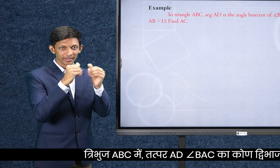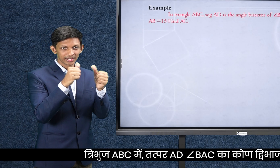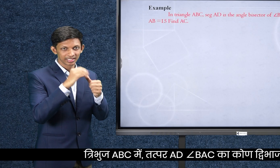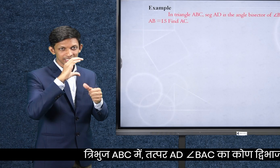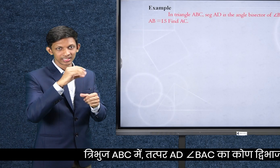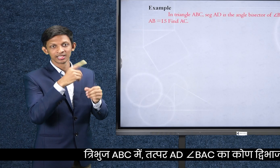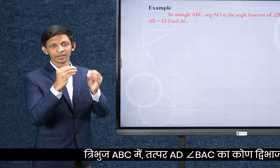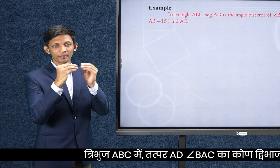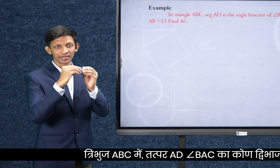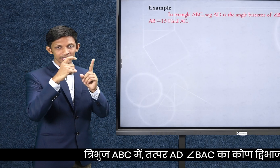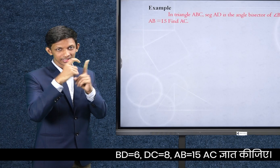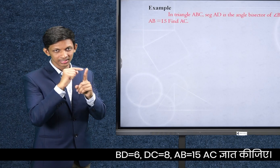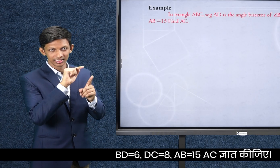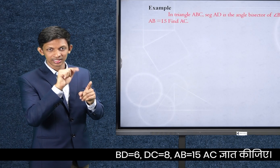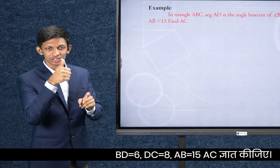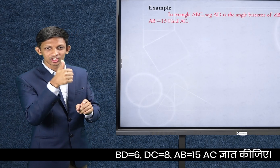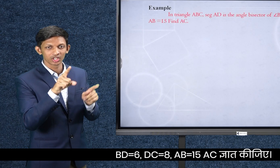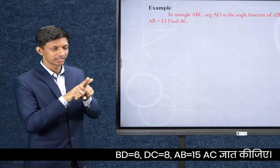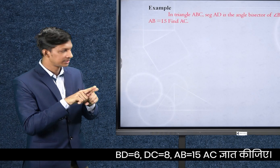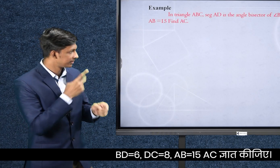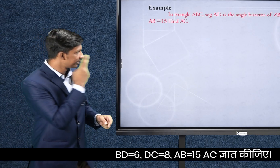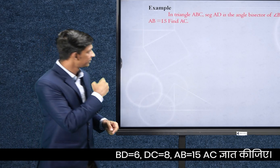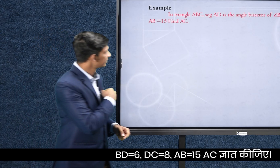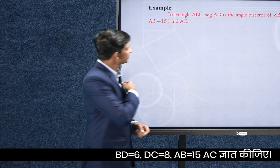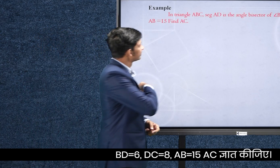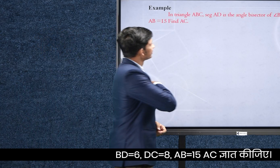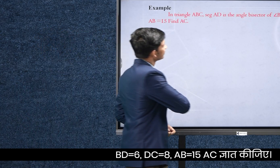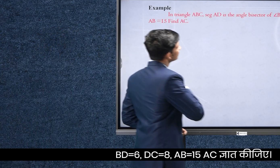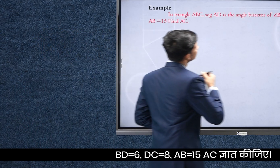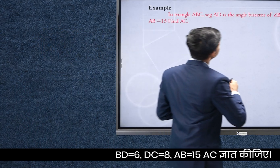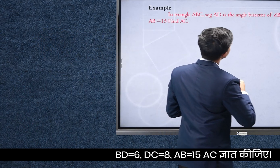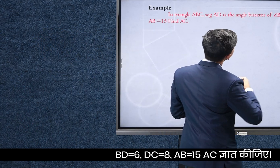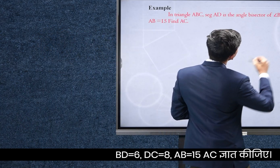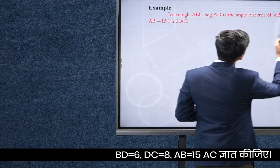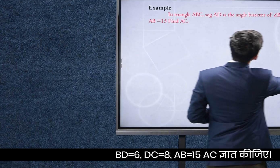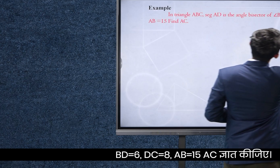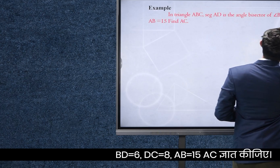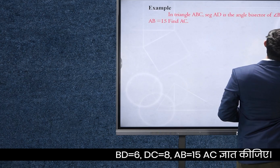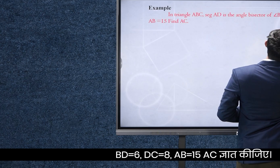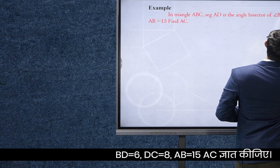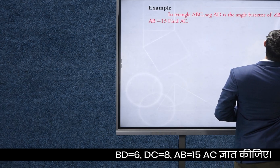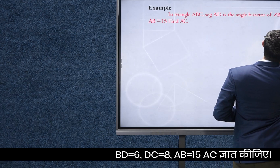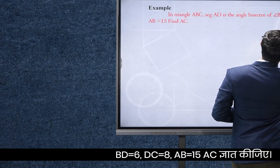कोण त्रिभाजक है। BD is equal 6, DC is equal 8, AB is equal 15,